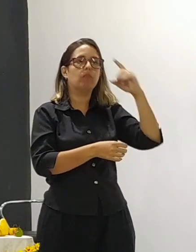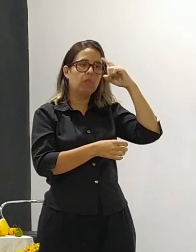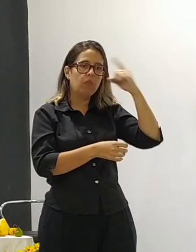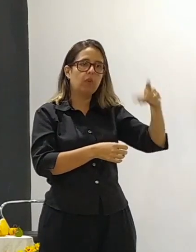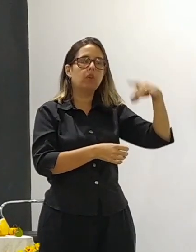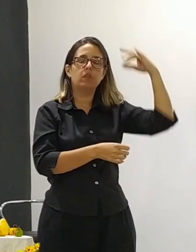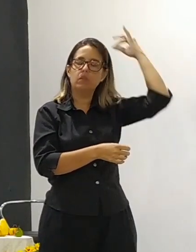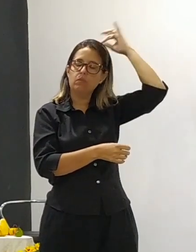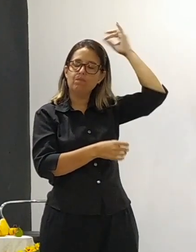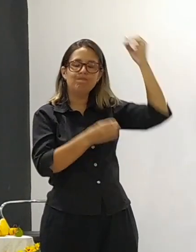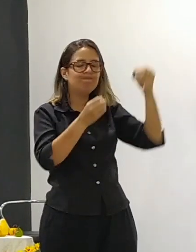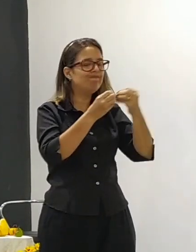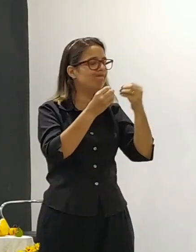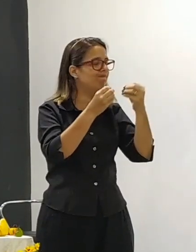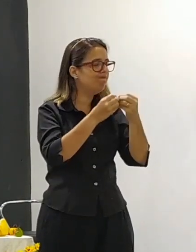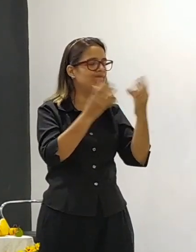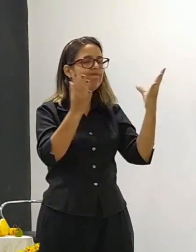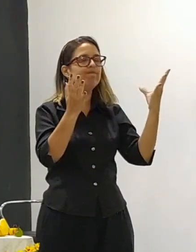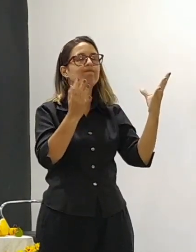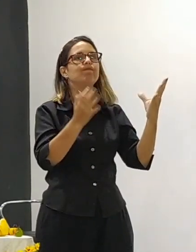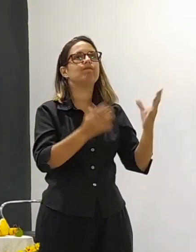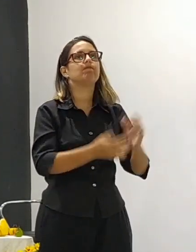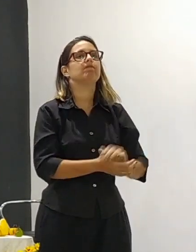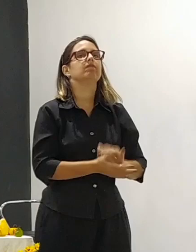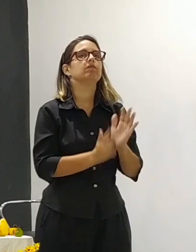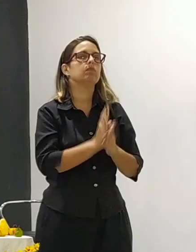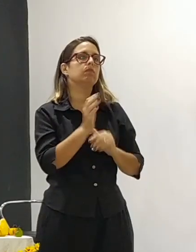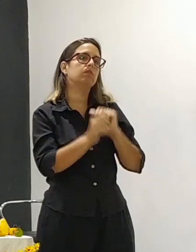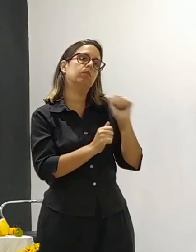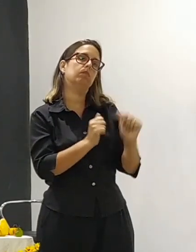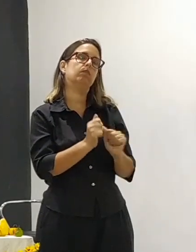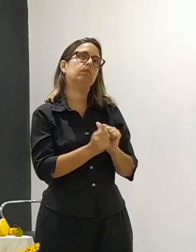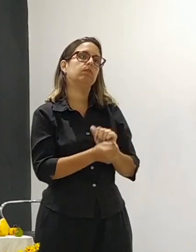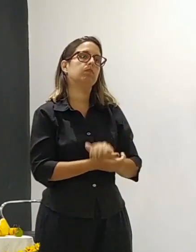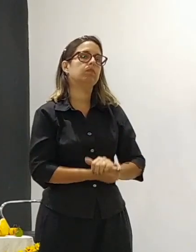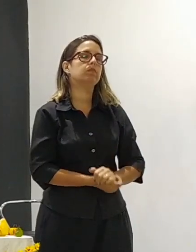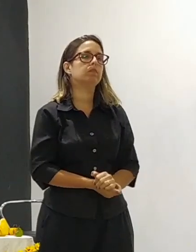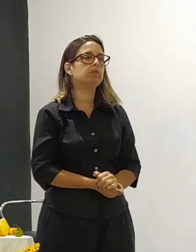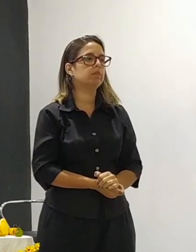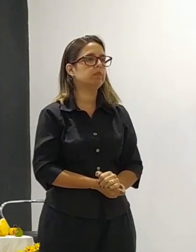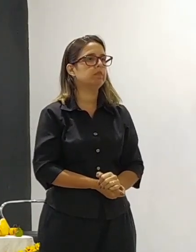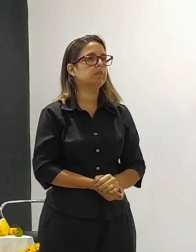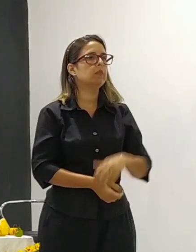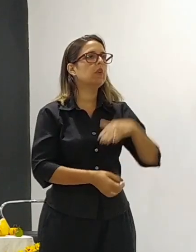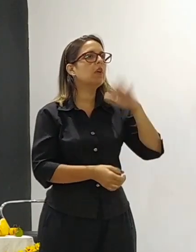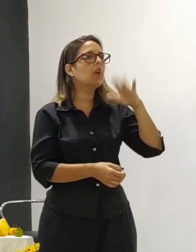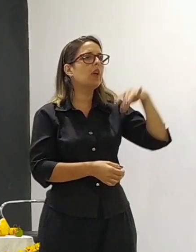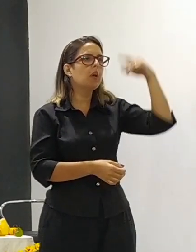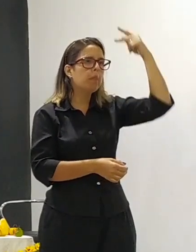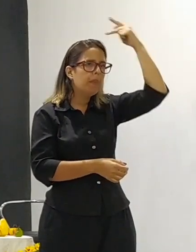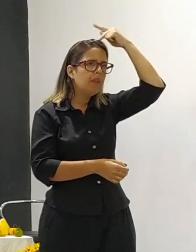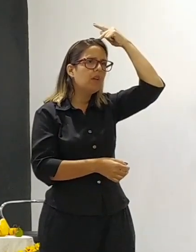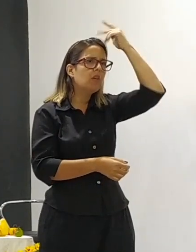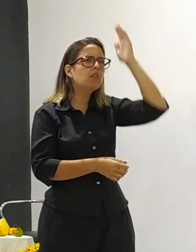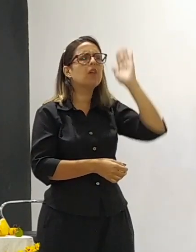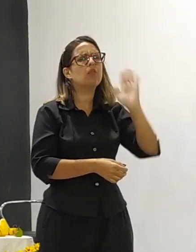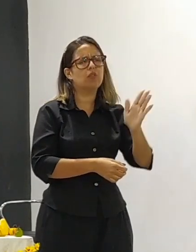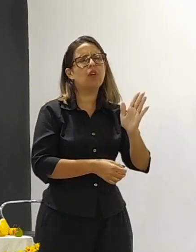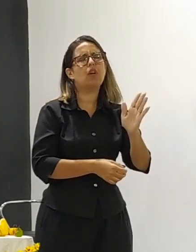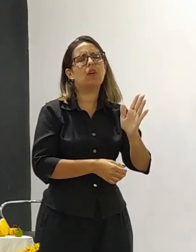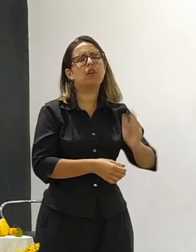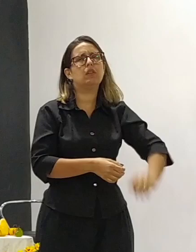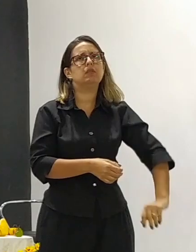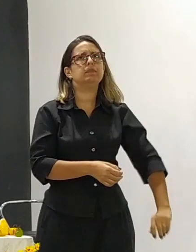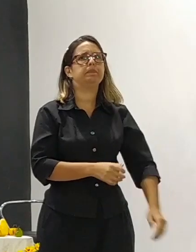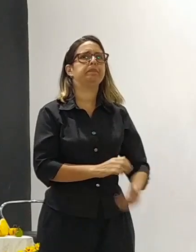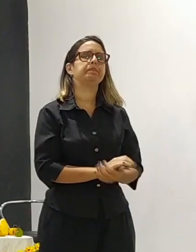Foi algo sobrenatural. Aleluia. Né? Quem é pentecostal aqui já deve ter vivido isso em algum momento da sua